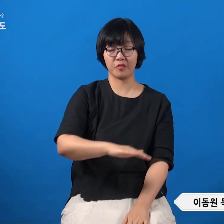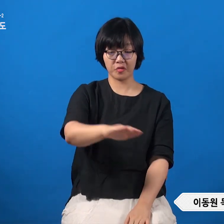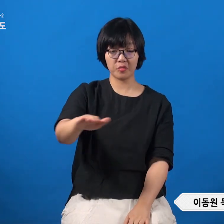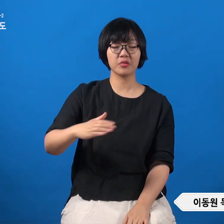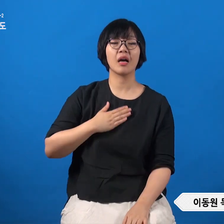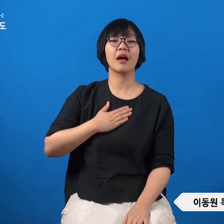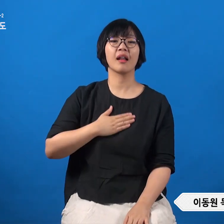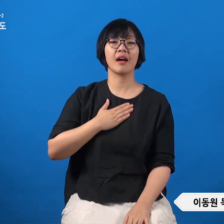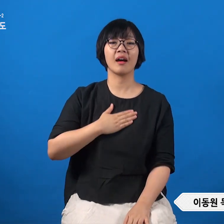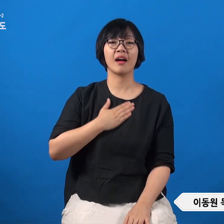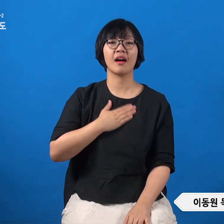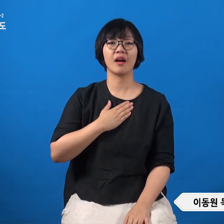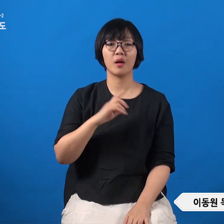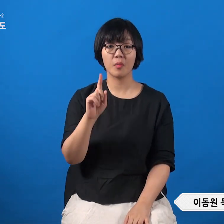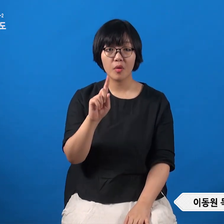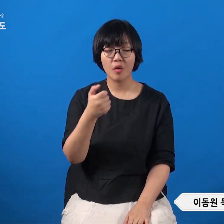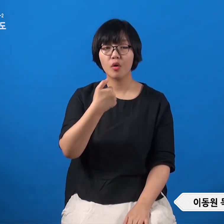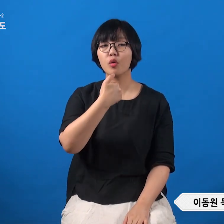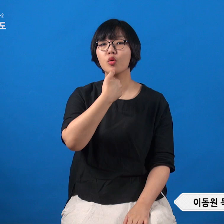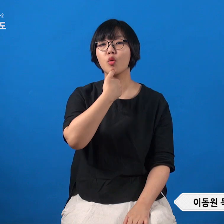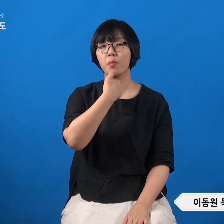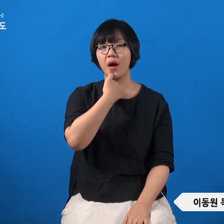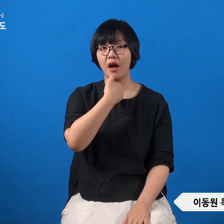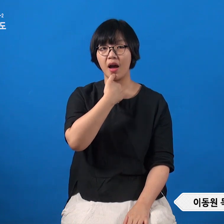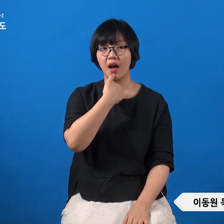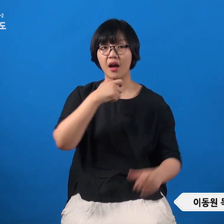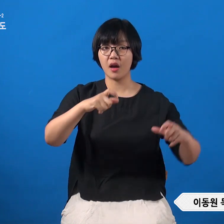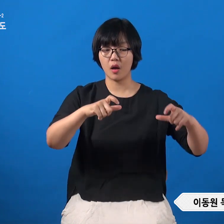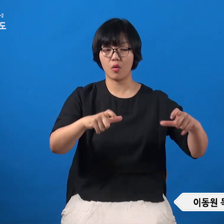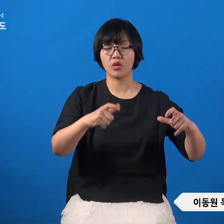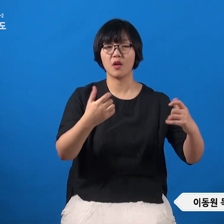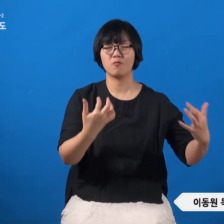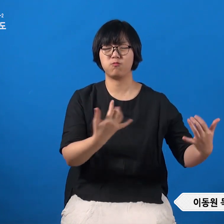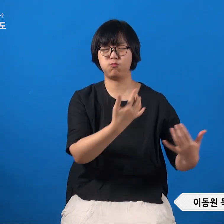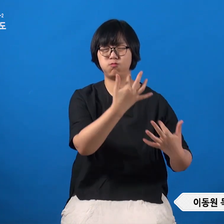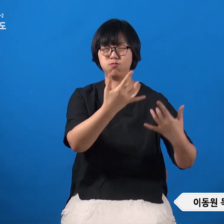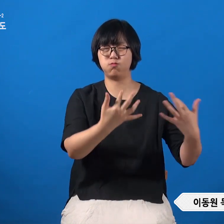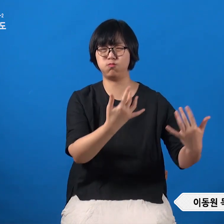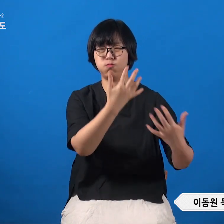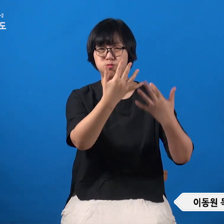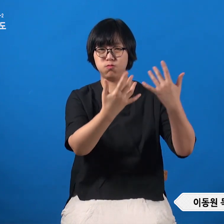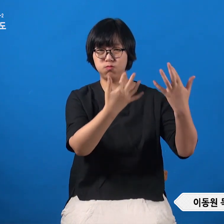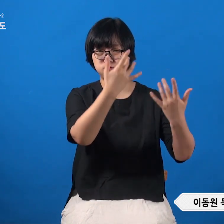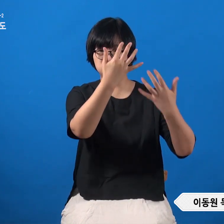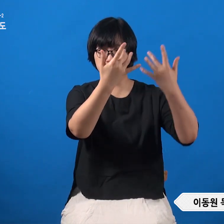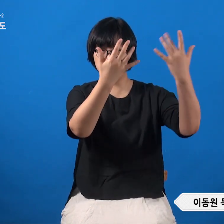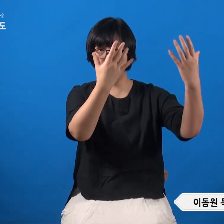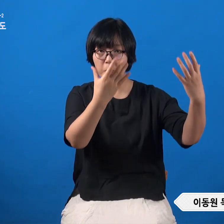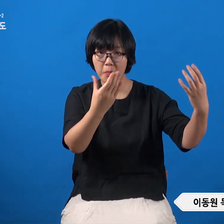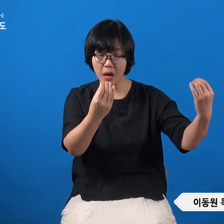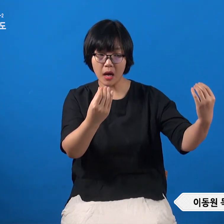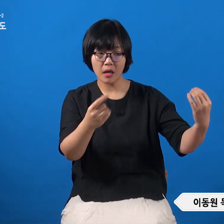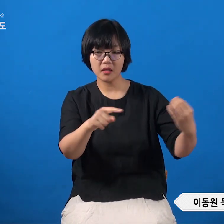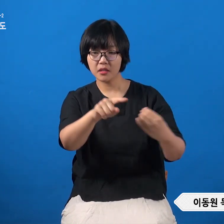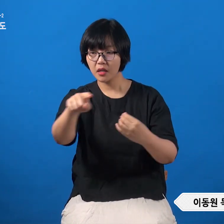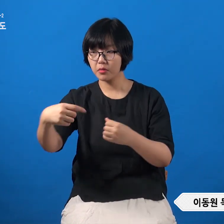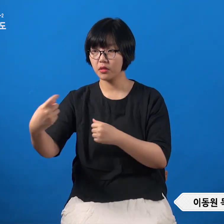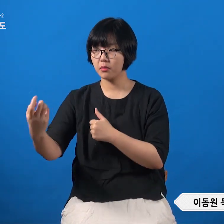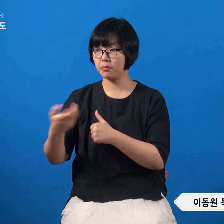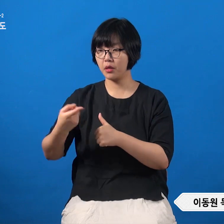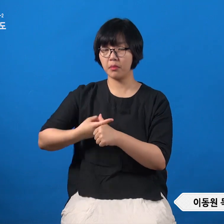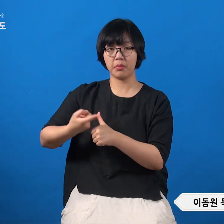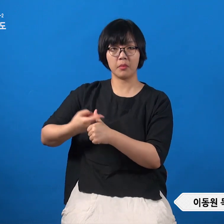네로 황제는 로마에 불을 지르고 시내 방화의 책임이 그리스도인들에게 있다.